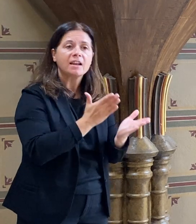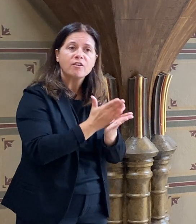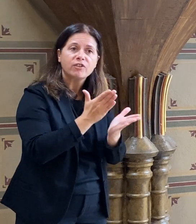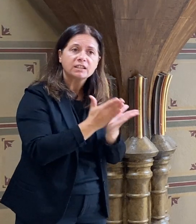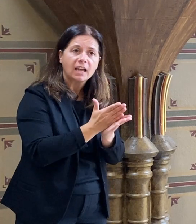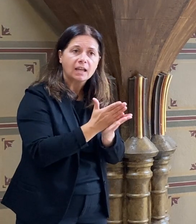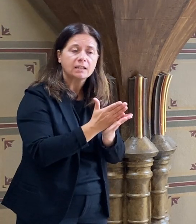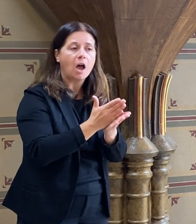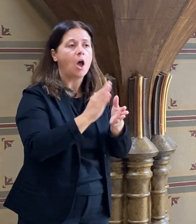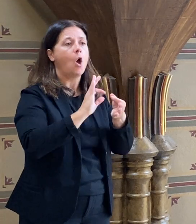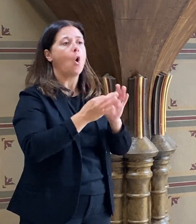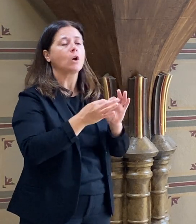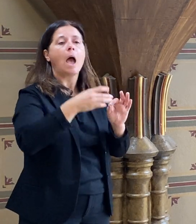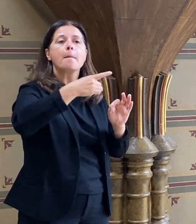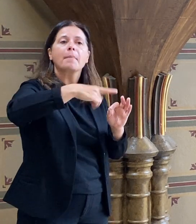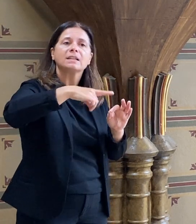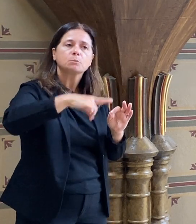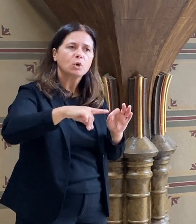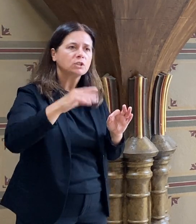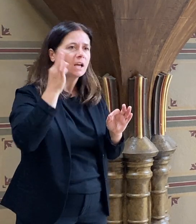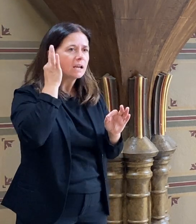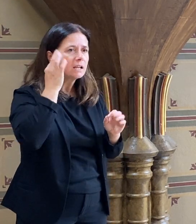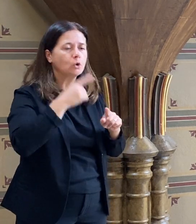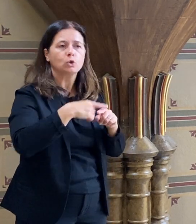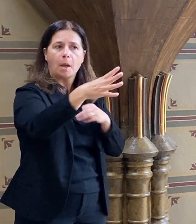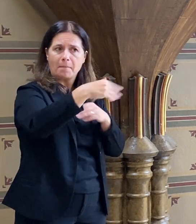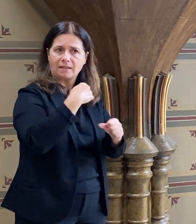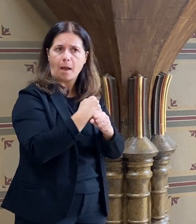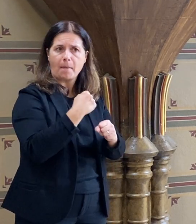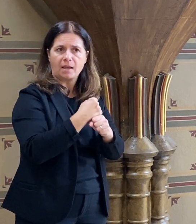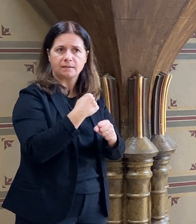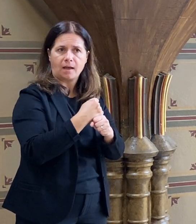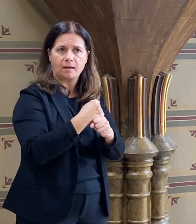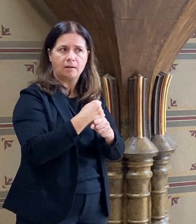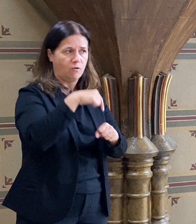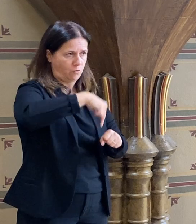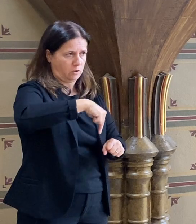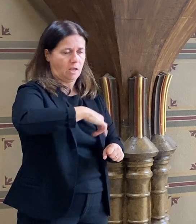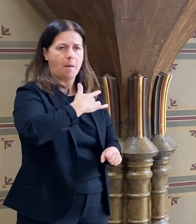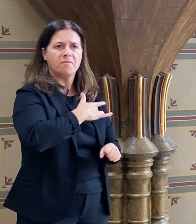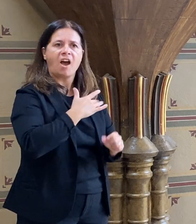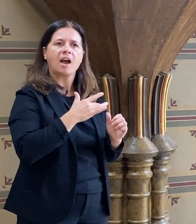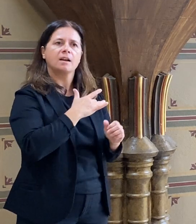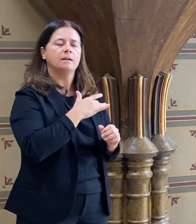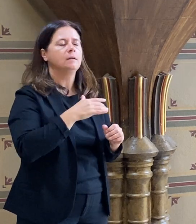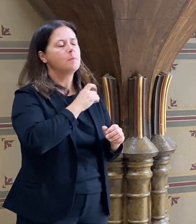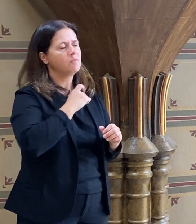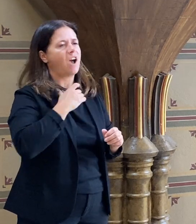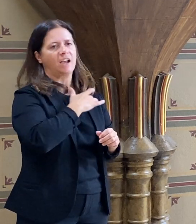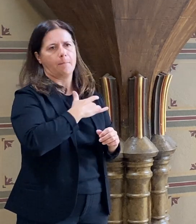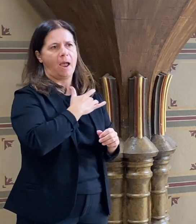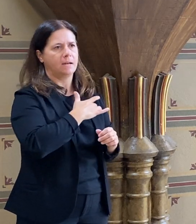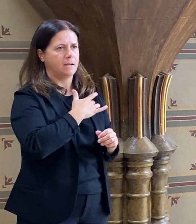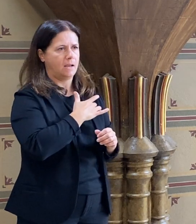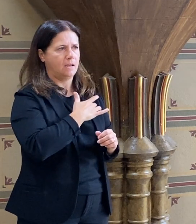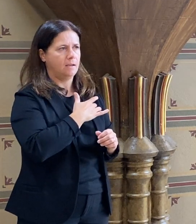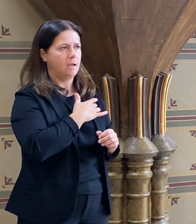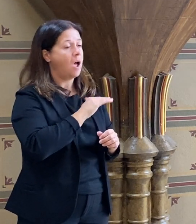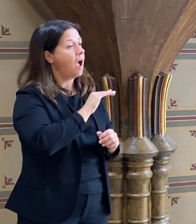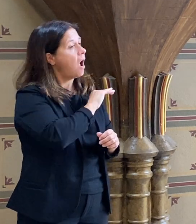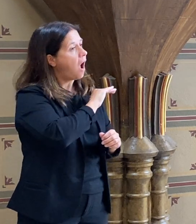Gemeindevertreter, Presbyterinnen und Mitarbeiter dieser Pfarrgemeinde. Es ist unser